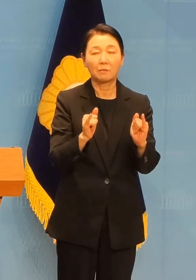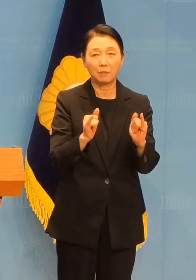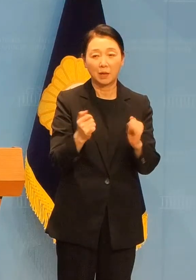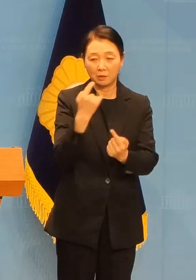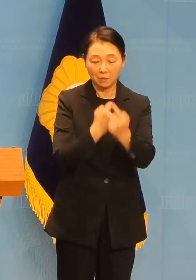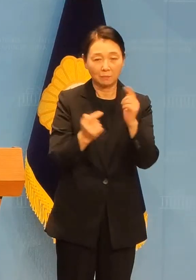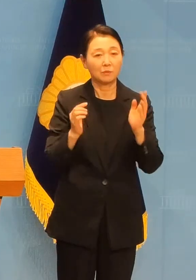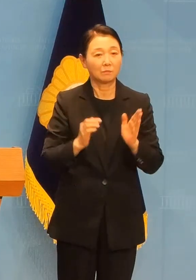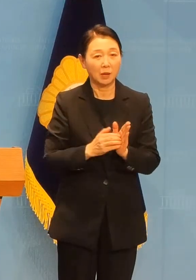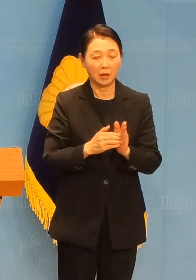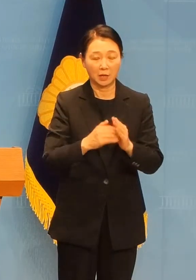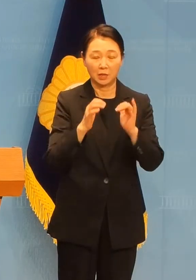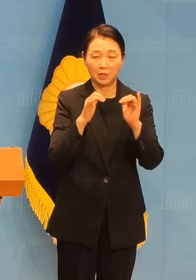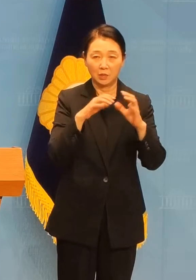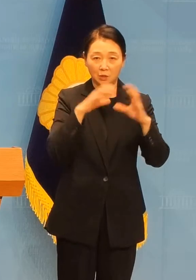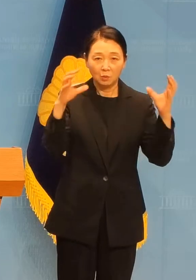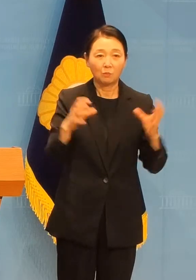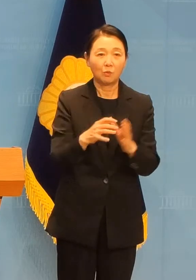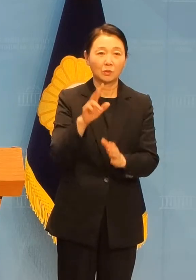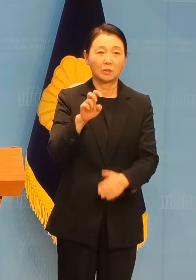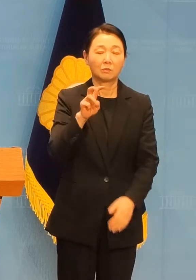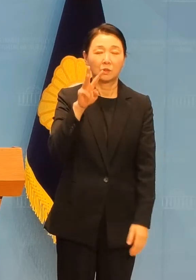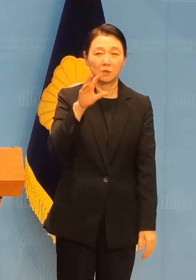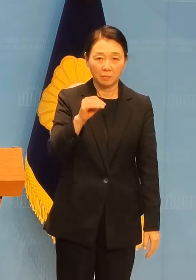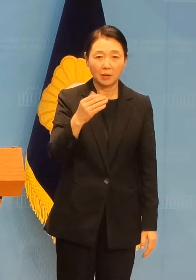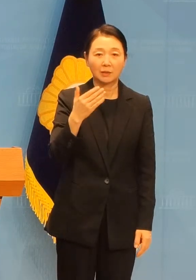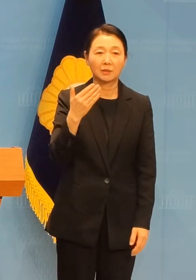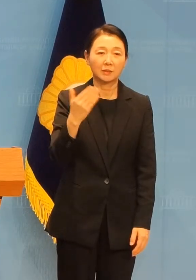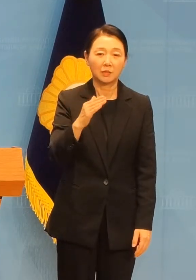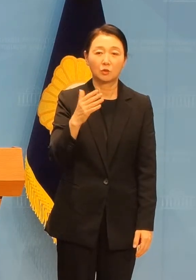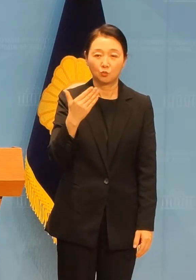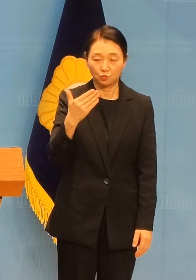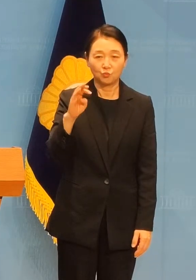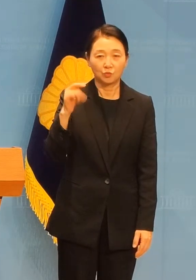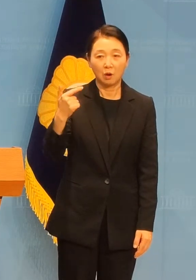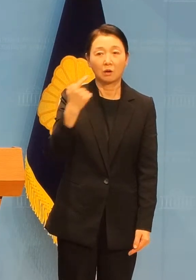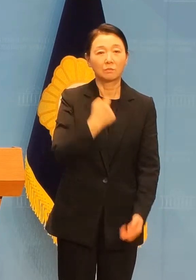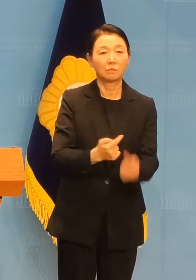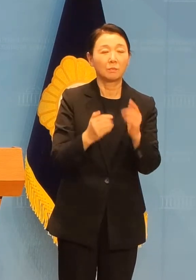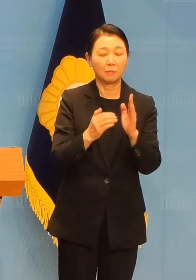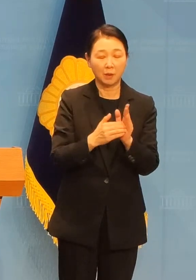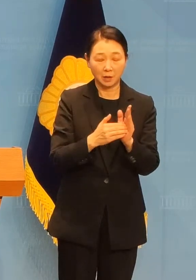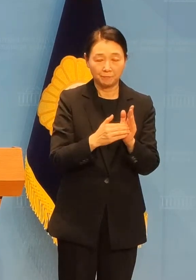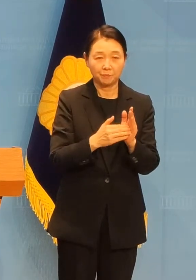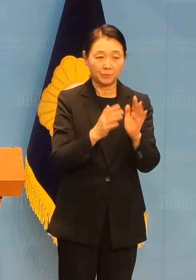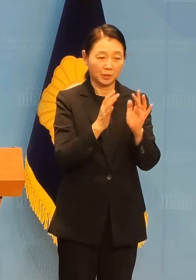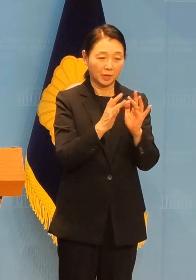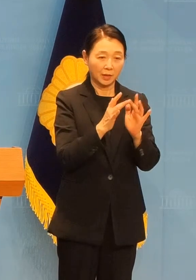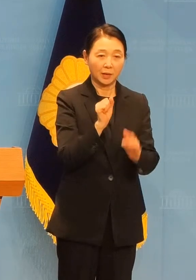방문하여 총 22만 449건의 제보가 접수됐습니다. 매체별로 온라인이